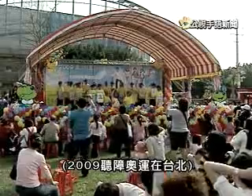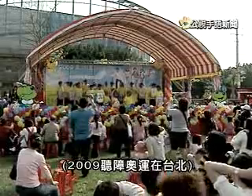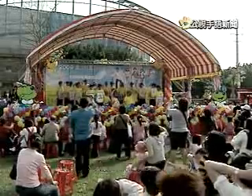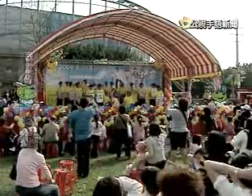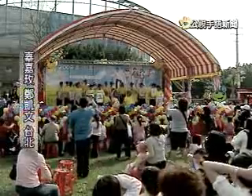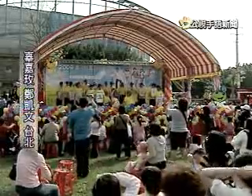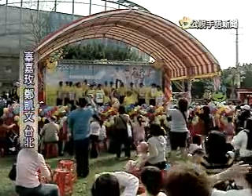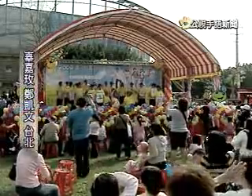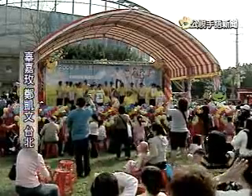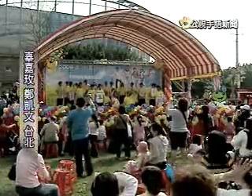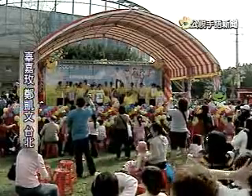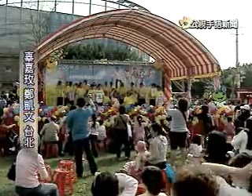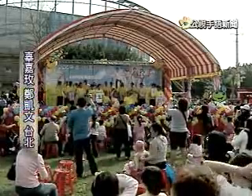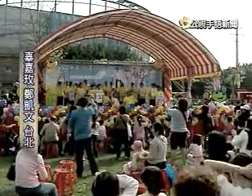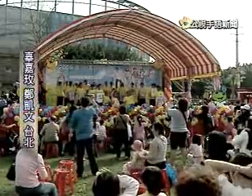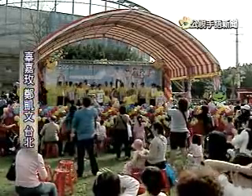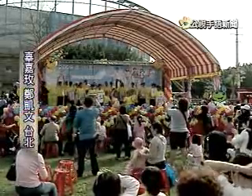记者郭佳梅、郑凯文台北报道。